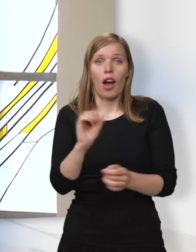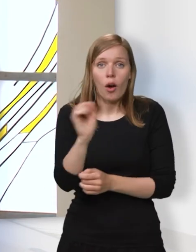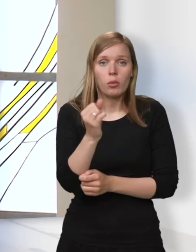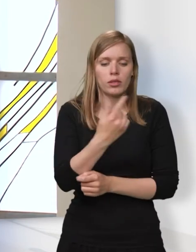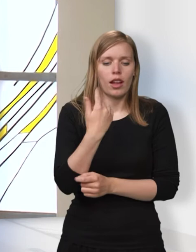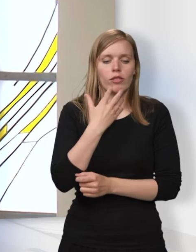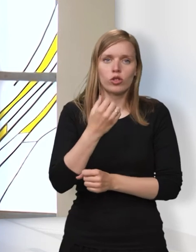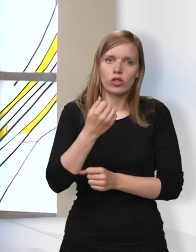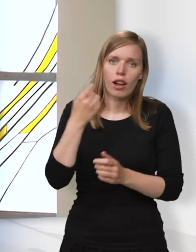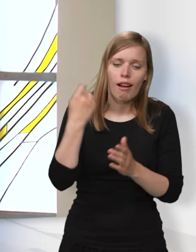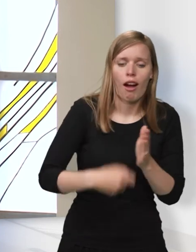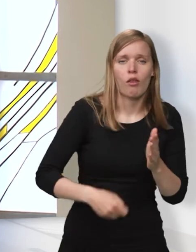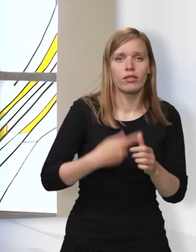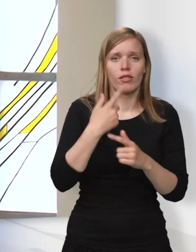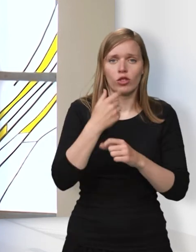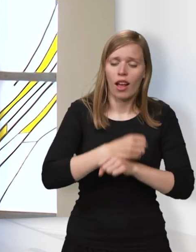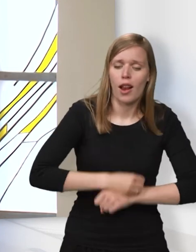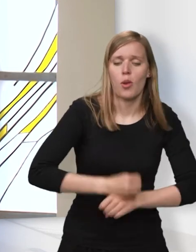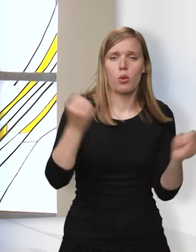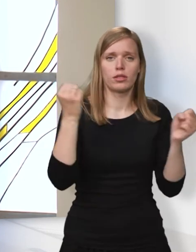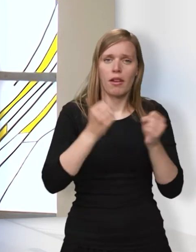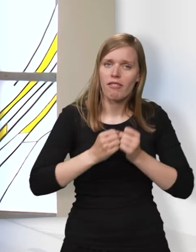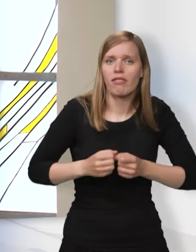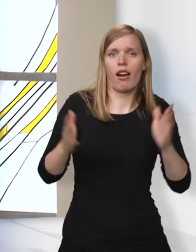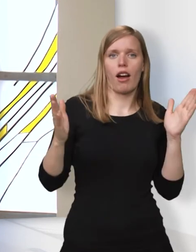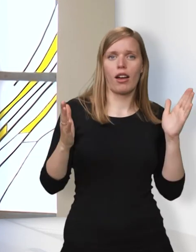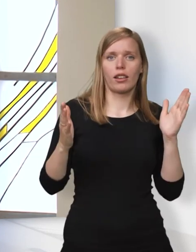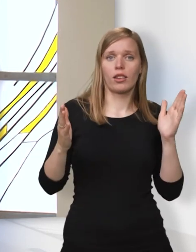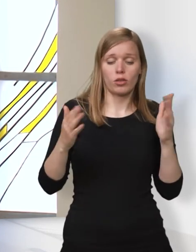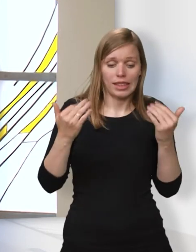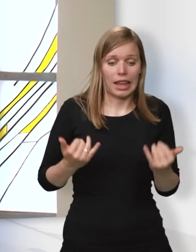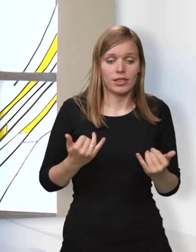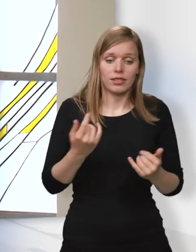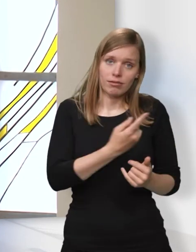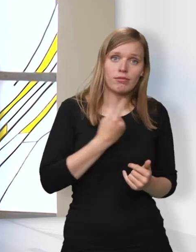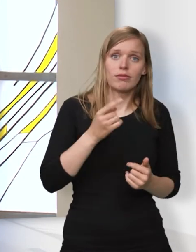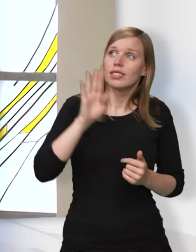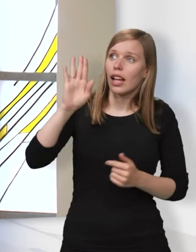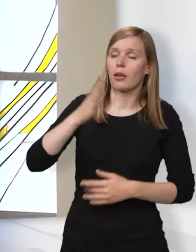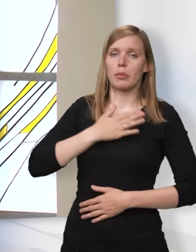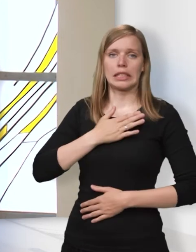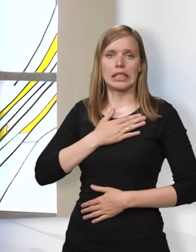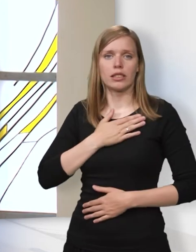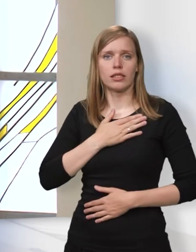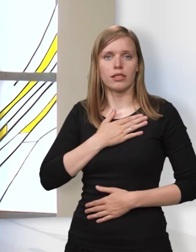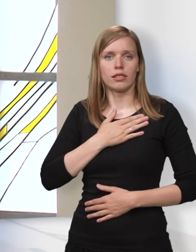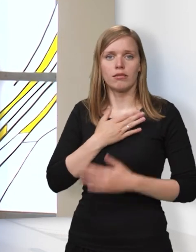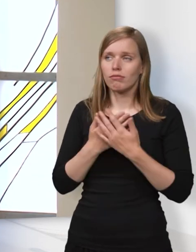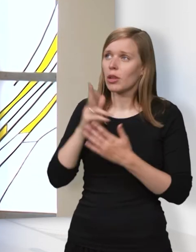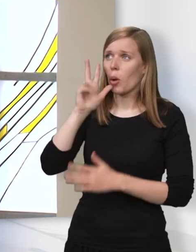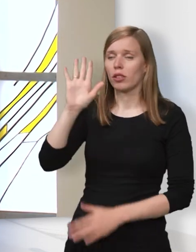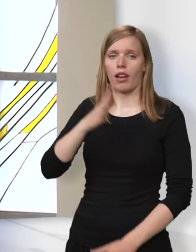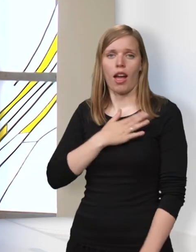zu befreien, ja, uns in seinen Besitz zu bringen, uns als Eigentum zu erwerben, dass